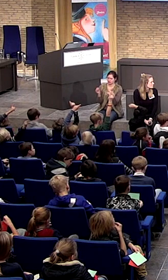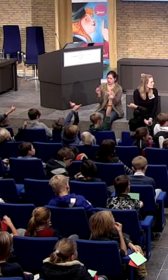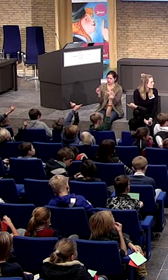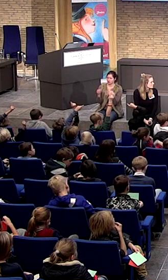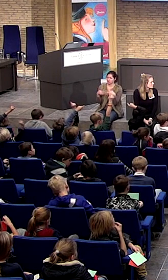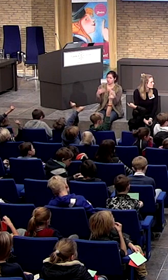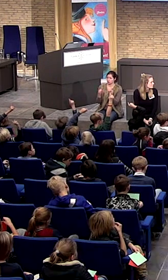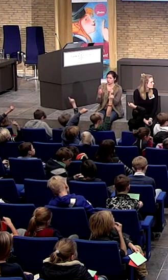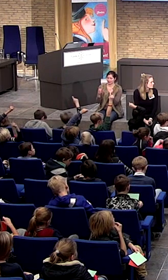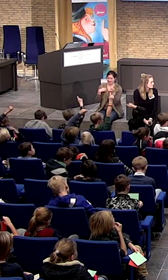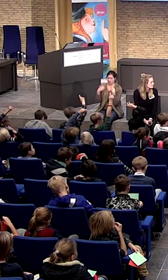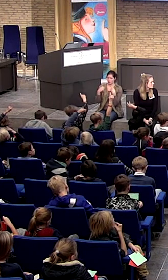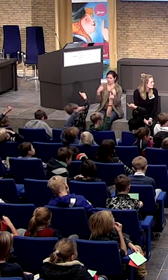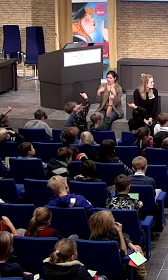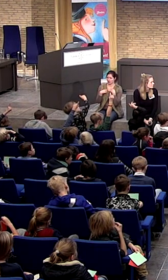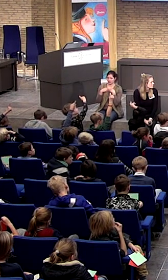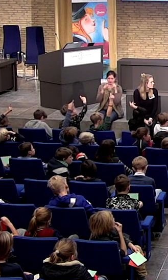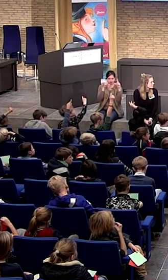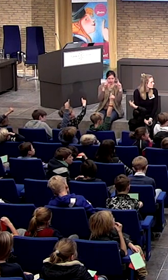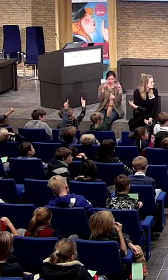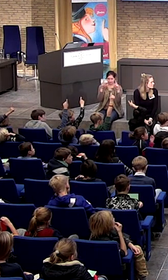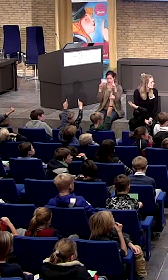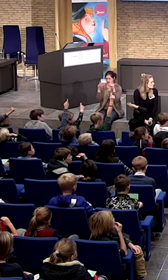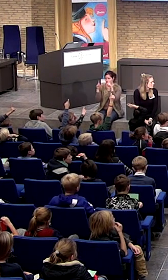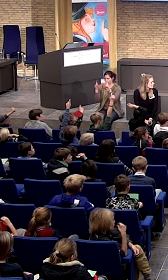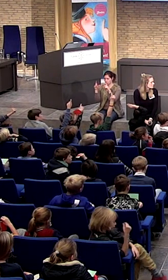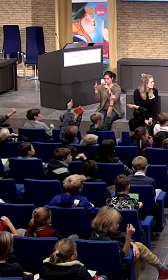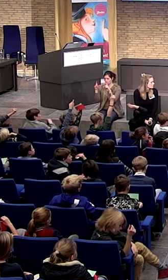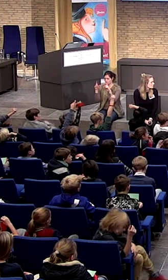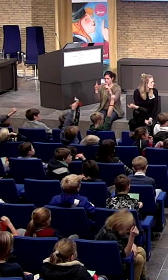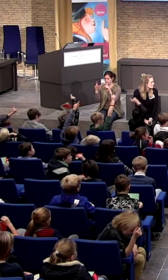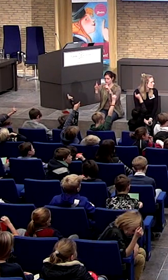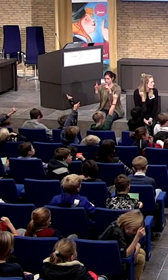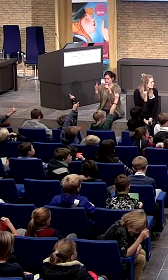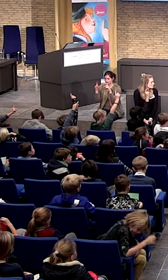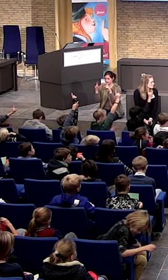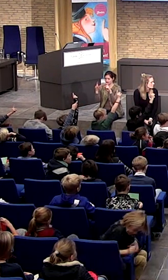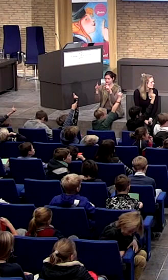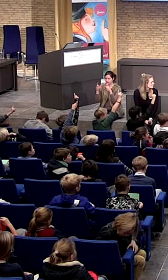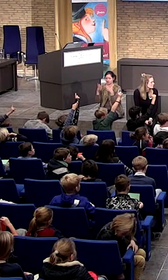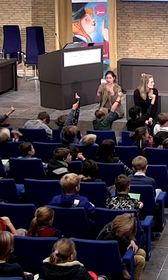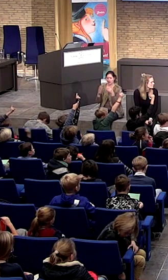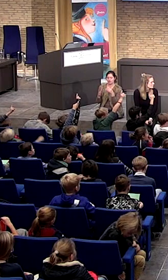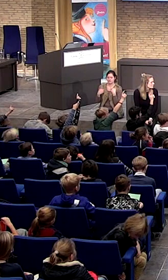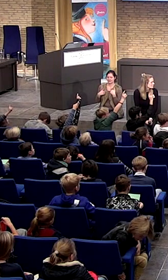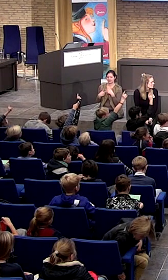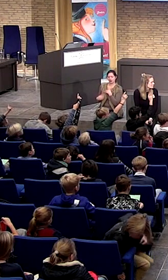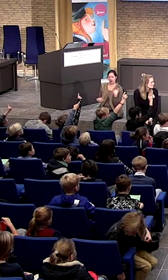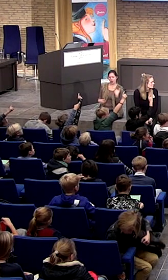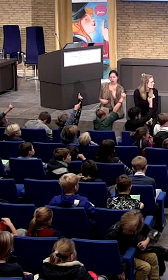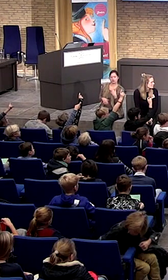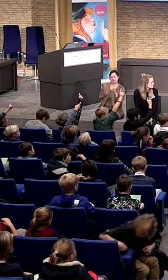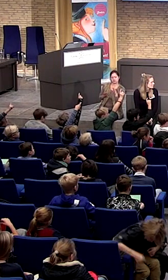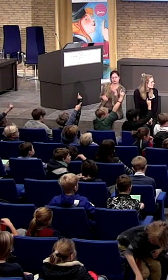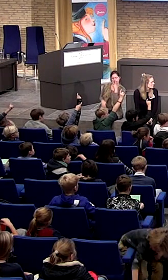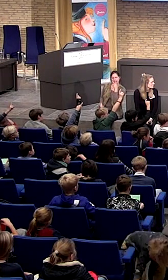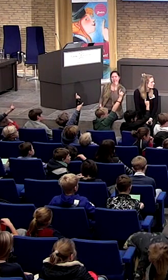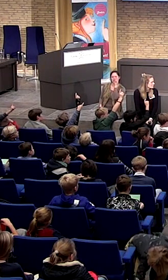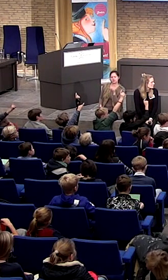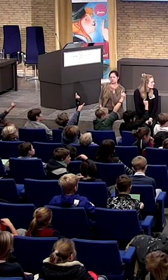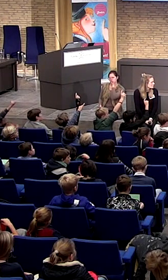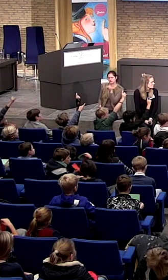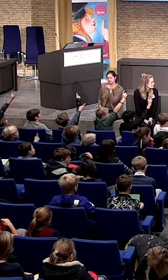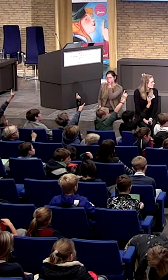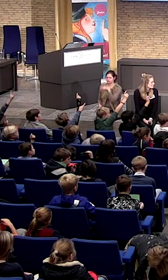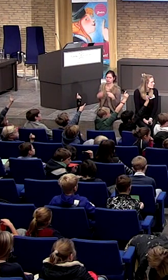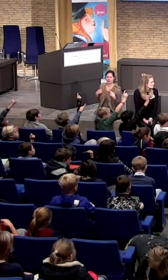in de winkel bij welke rekken langer stilgestaan wordt en korter stilgestaan wordt. Dat gebeurt al. Nou, kan ik in de school